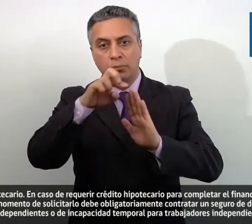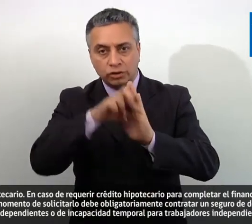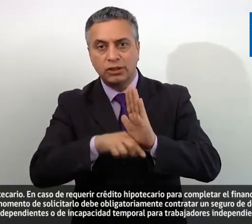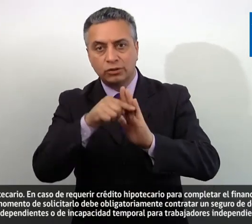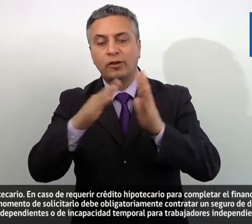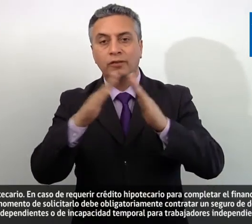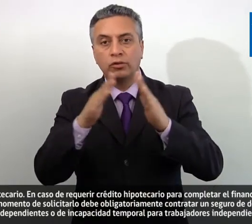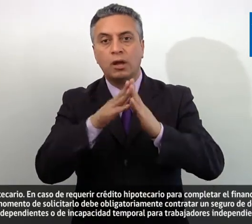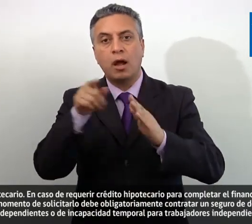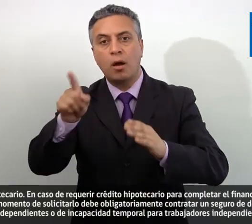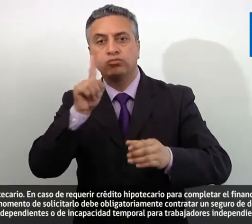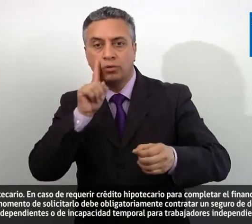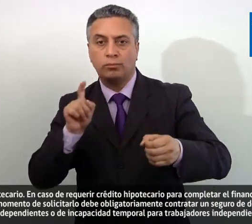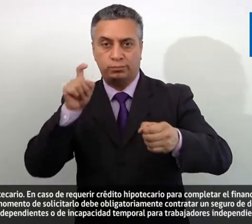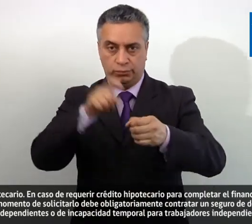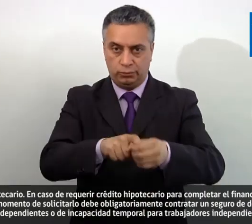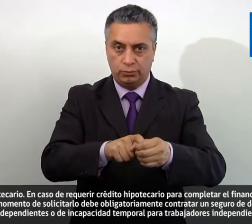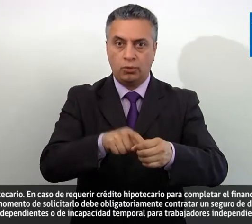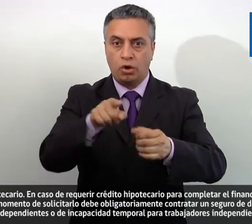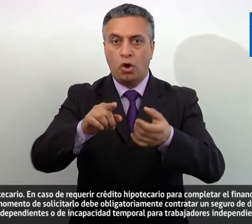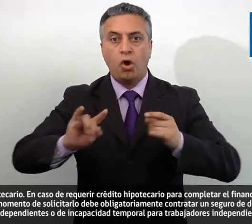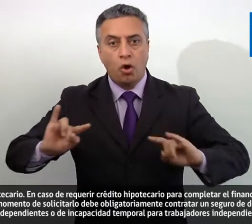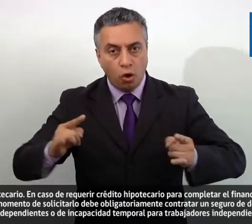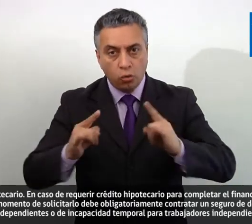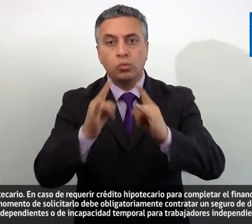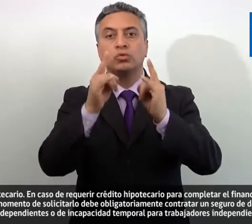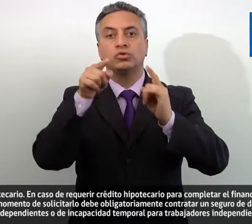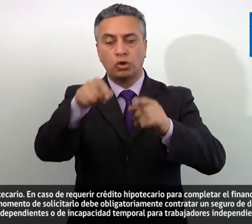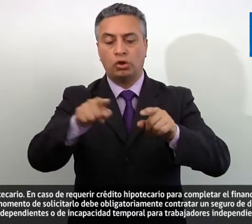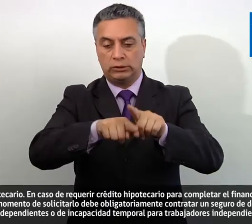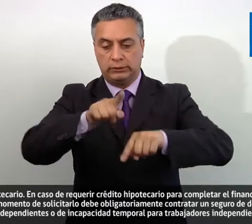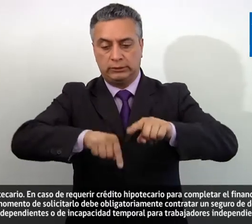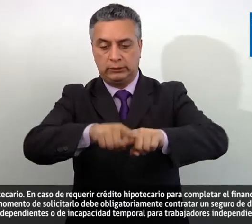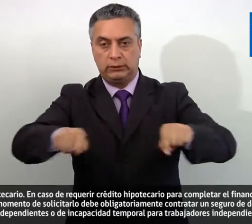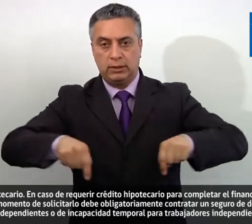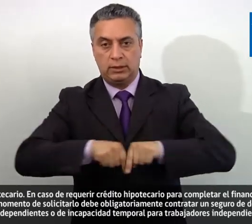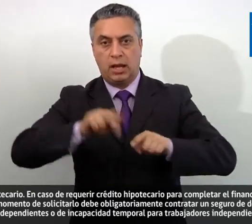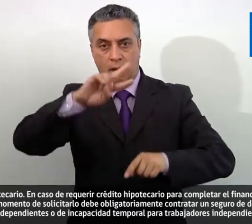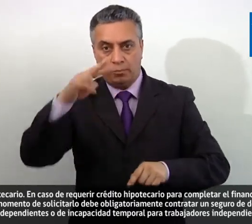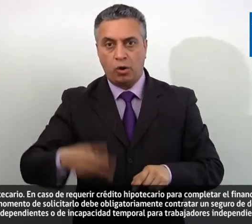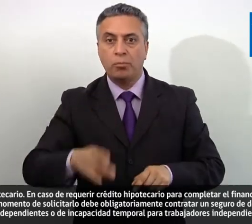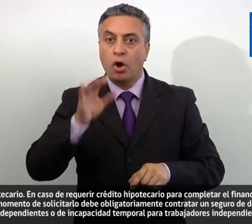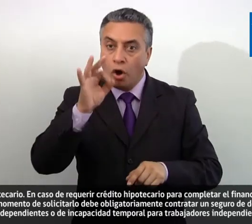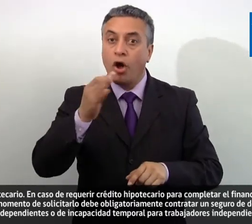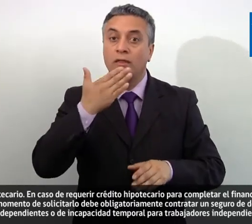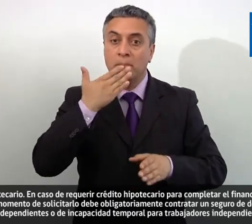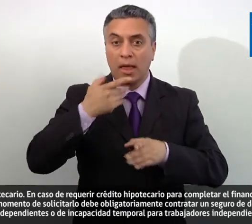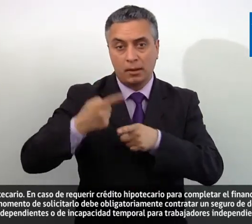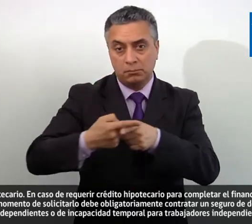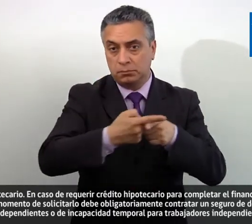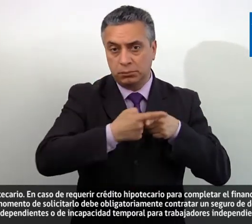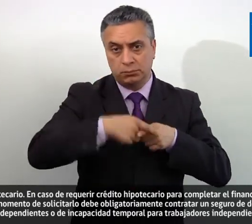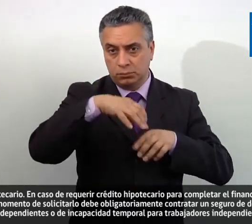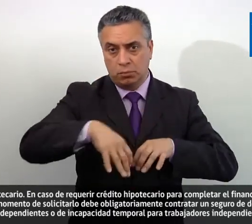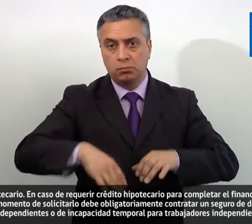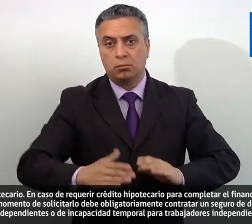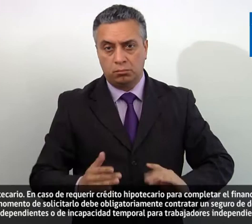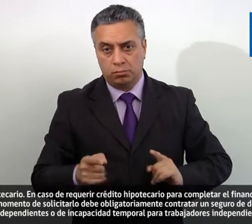Crédito hipotecario. En caso de requerir crédito hipotecario para completar el financiamiento de la vivienda, al momento de solicitarlo,